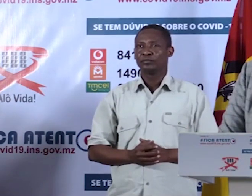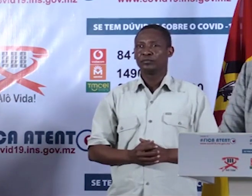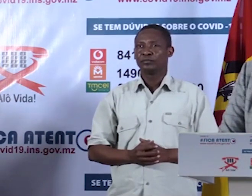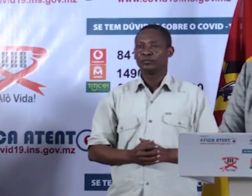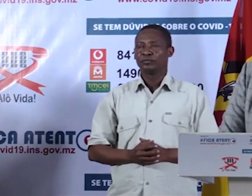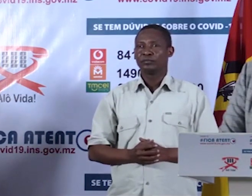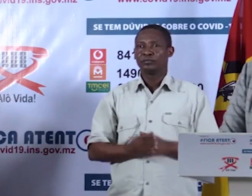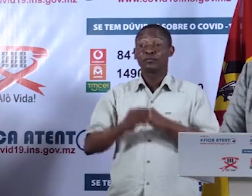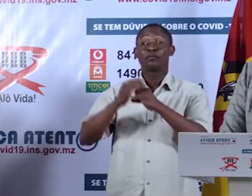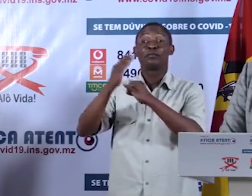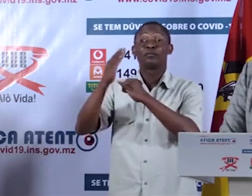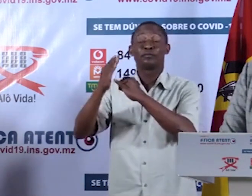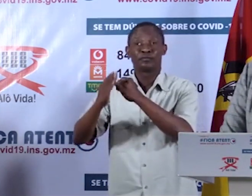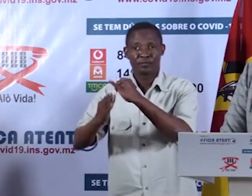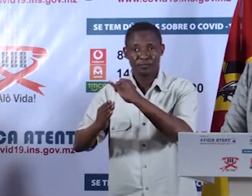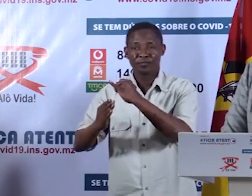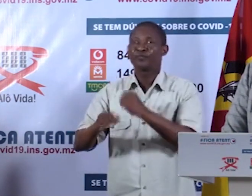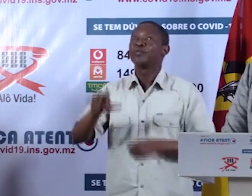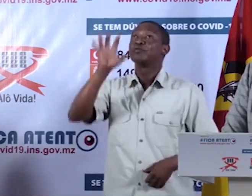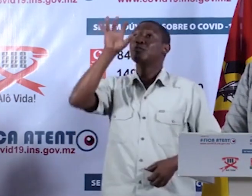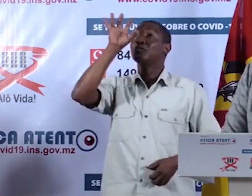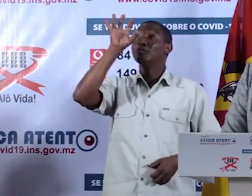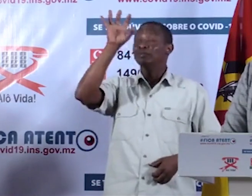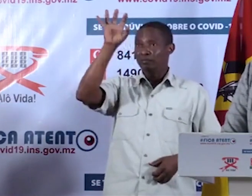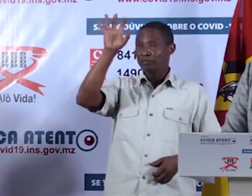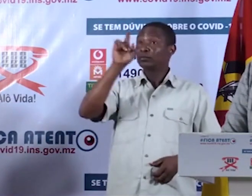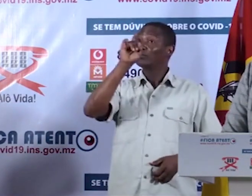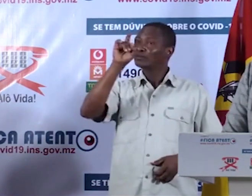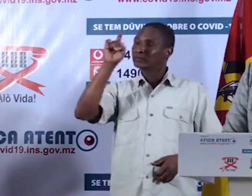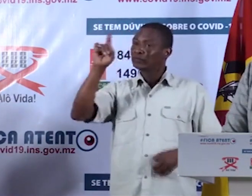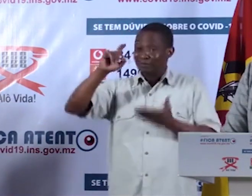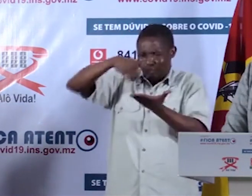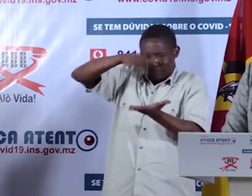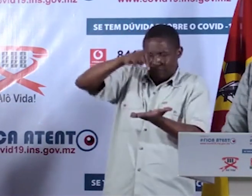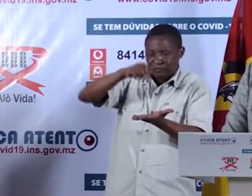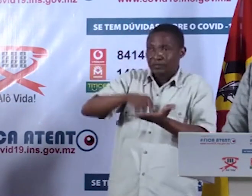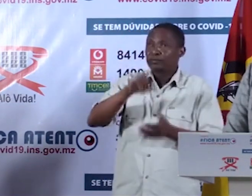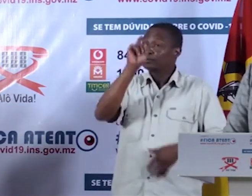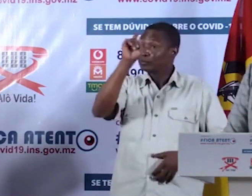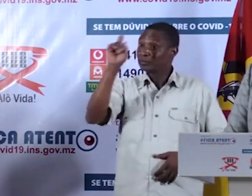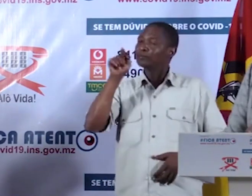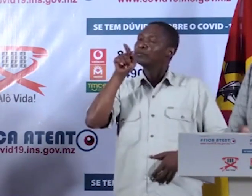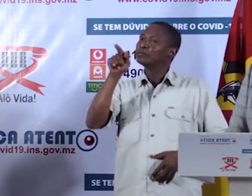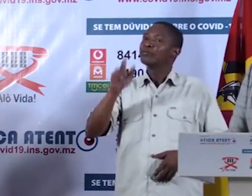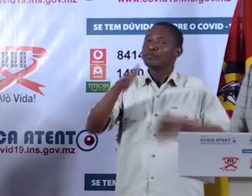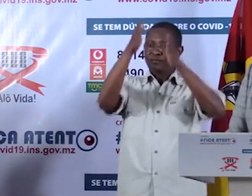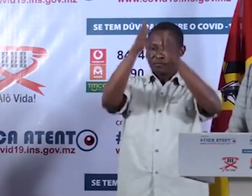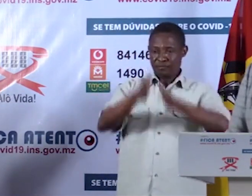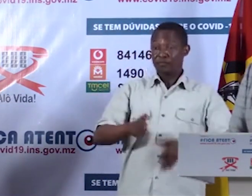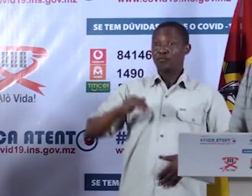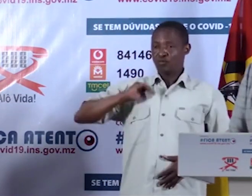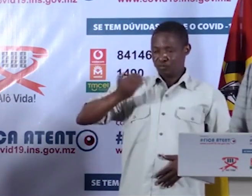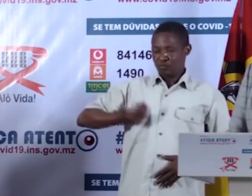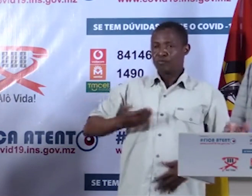Por último, província de Gaza, cidade de Xai-Xai, temos um indivíduo de sexo feminino na faixa